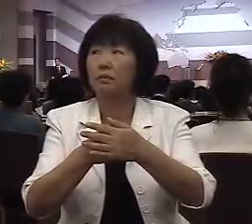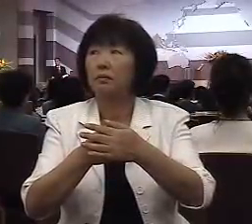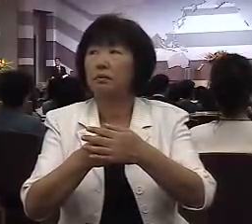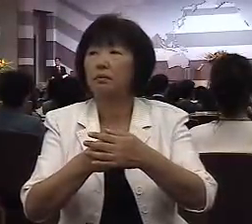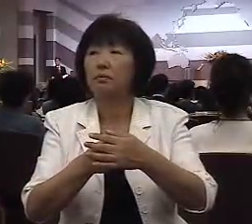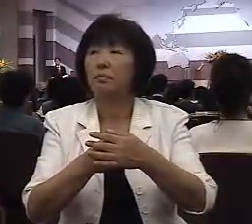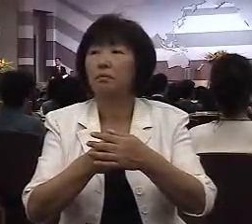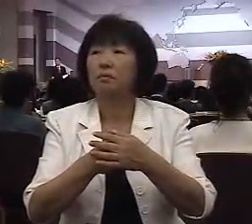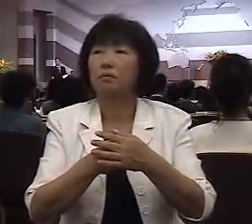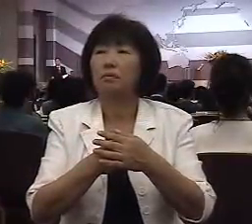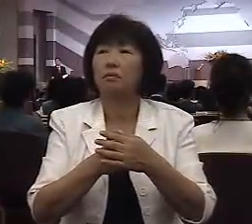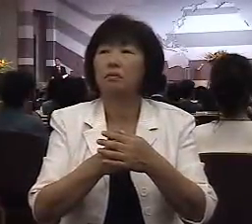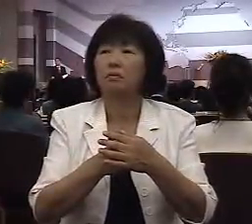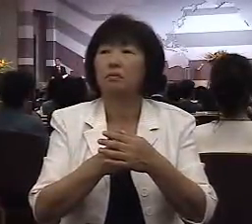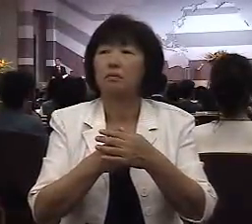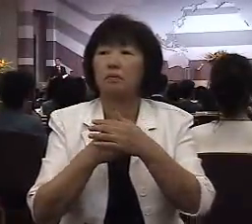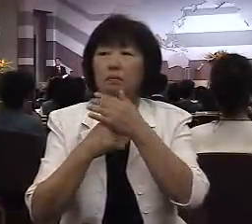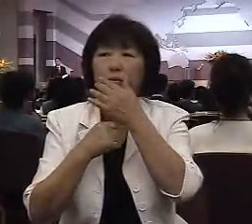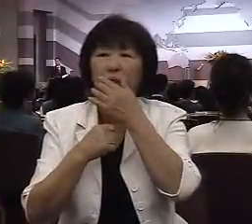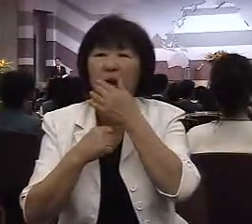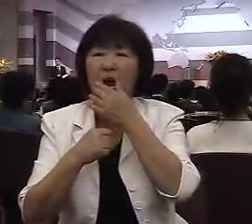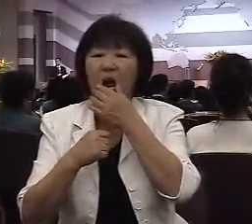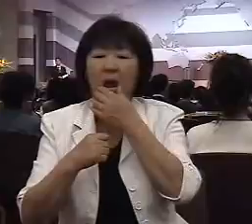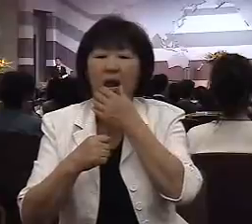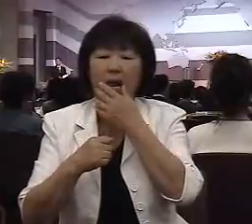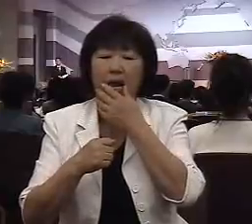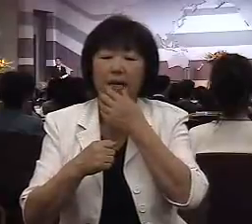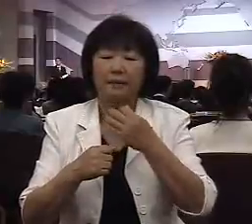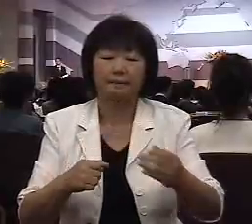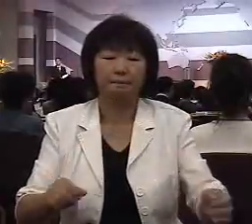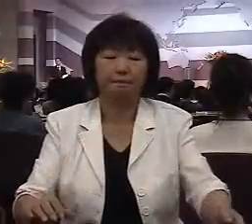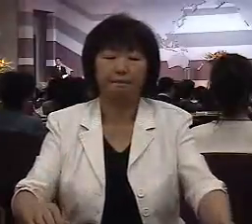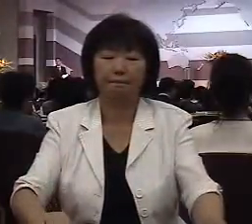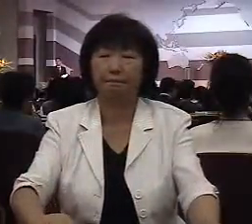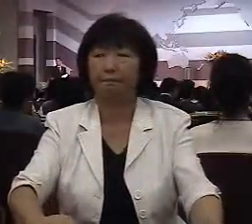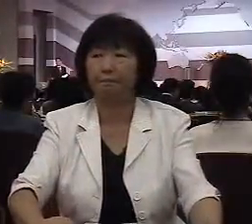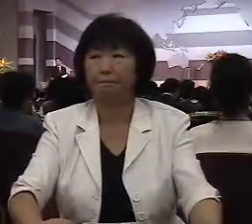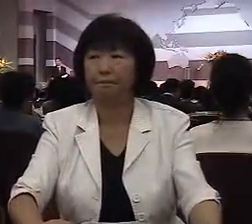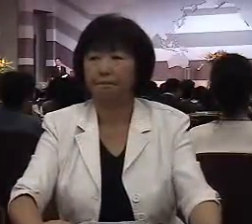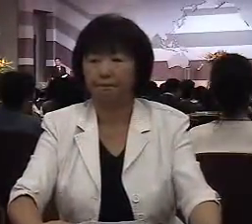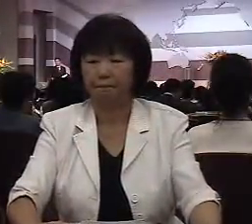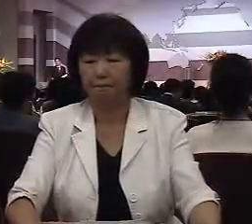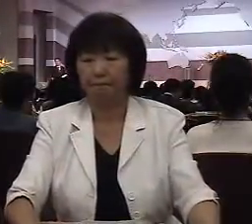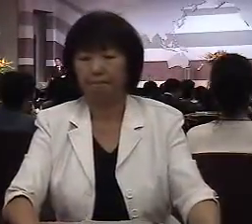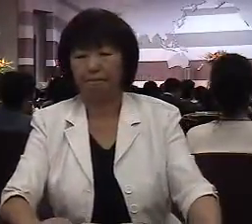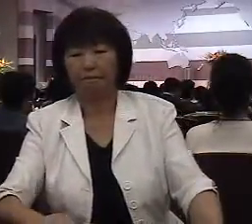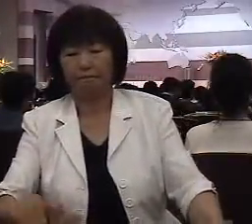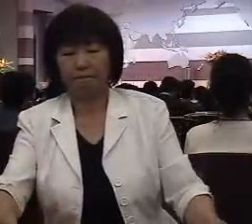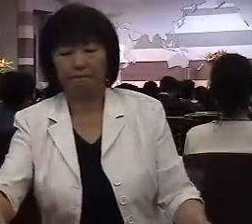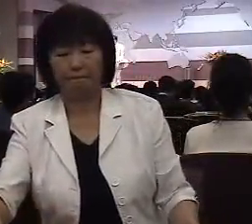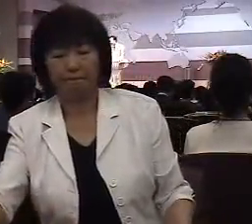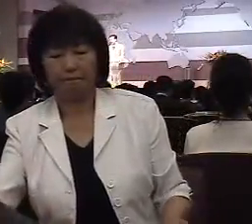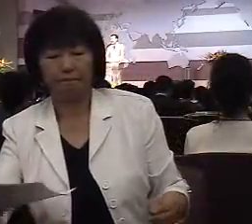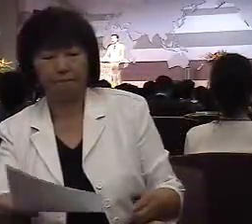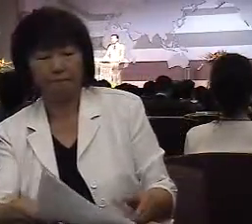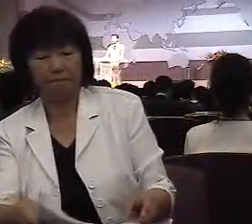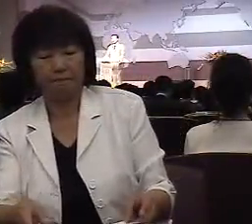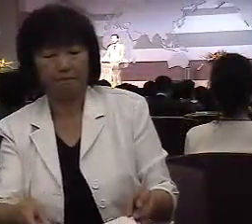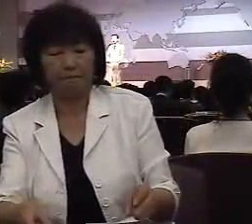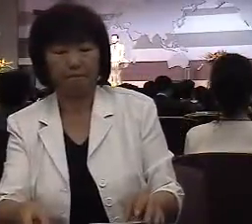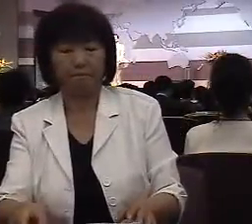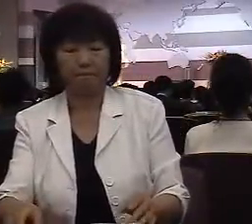밀리언입니다. 626만 불입니다. 불경기 가운데 이렇게 많은 헌금을 작정해 주신 것